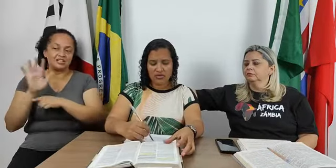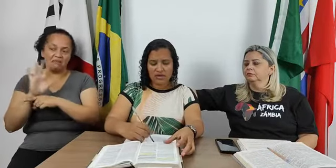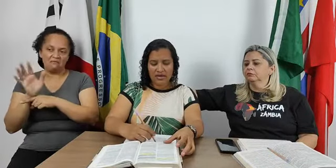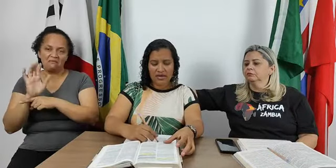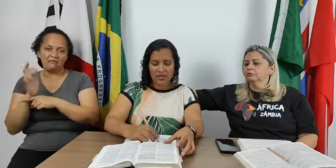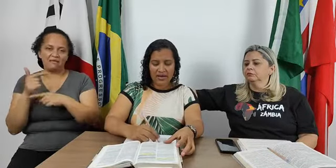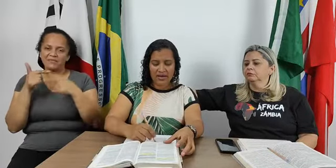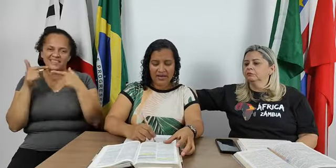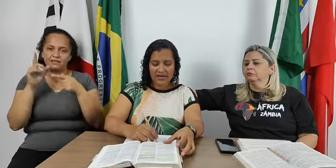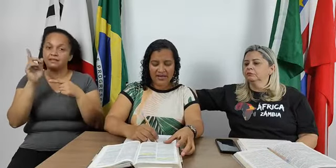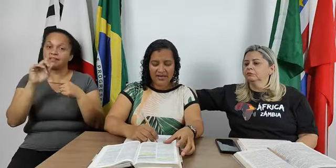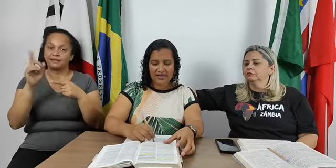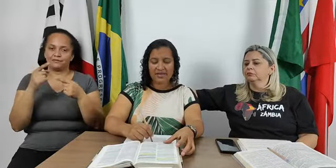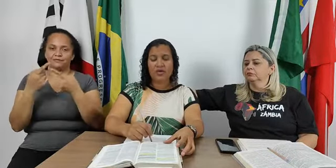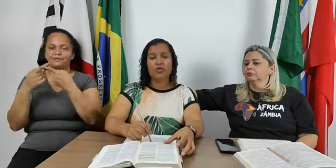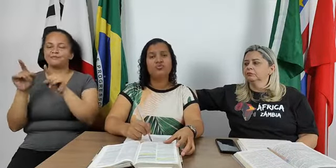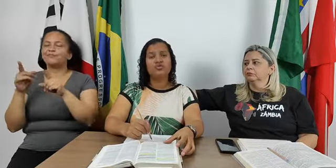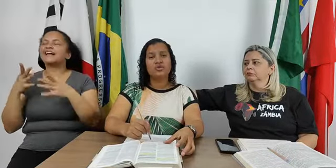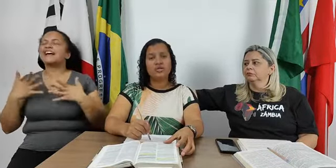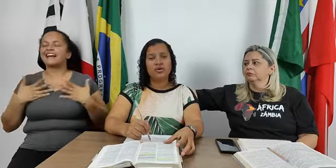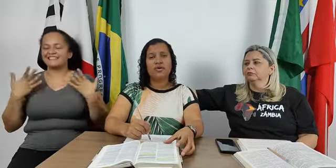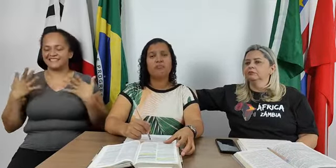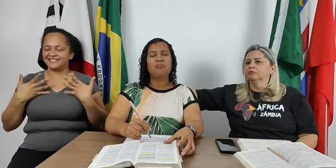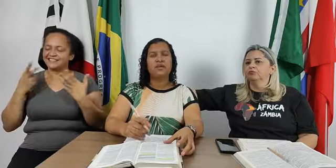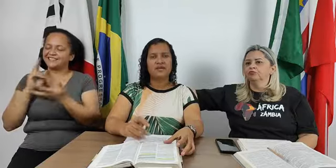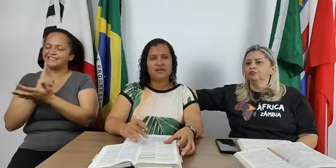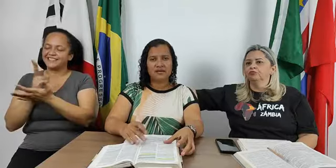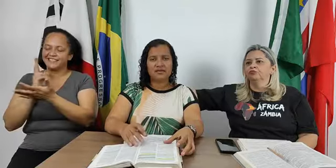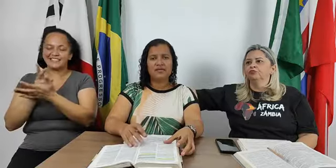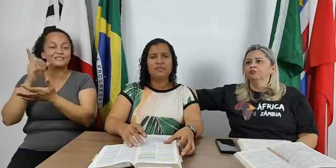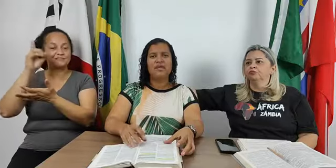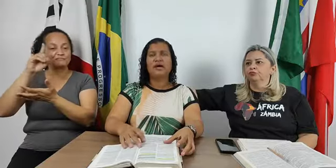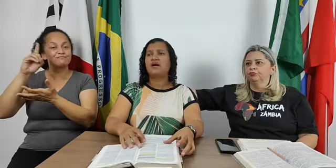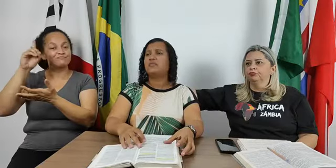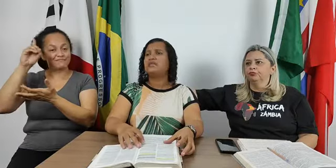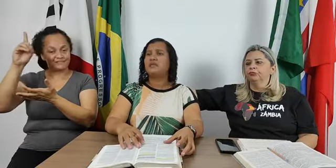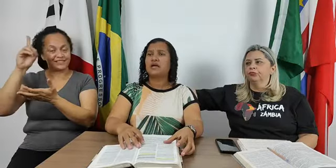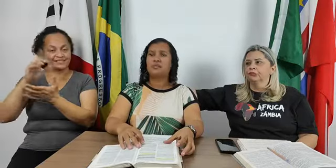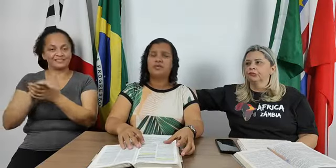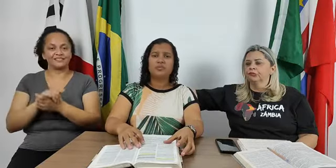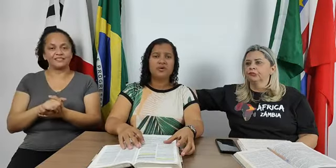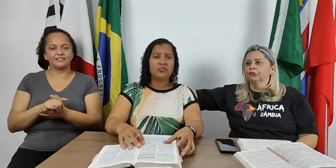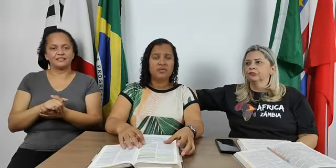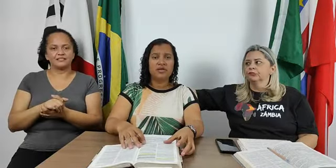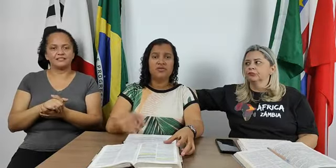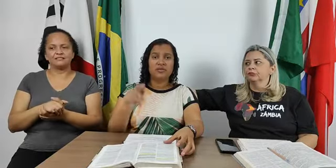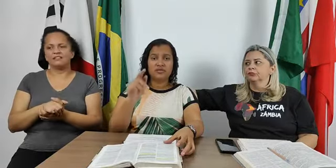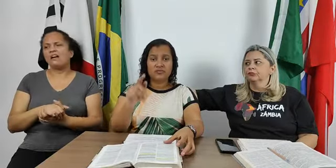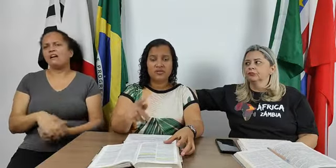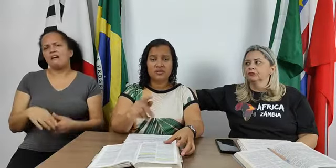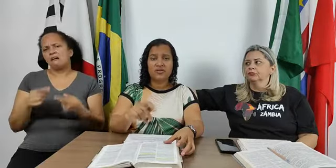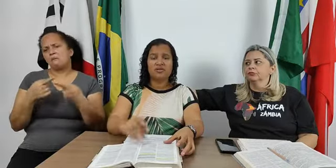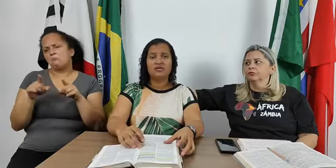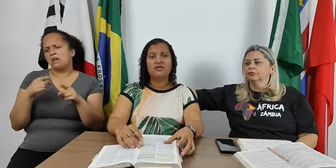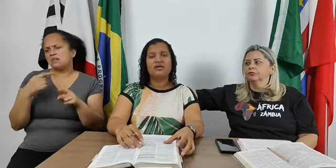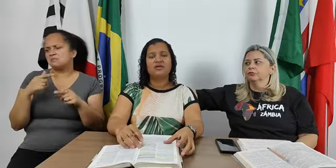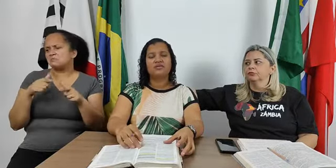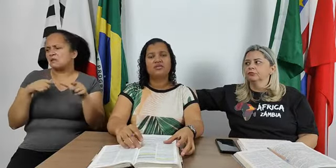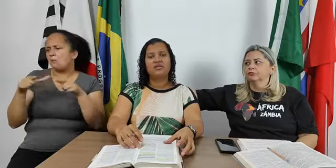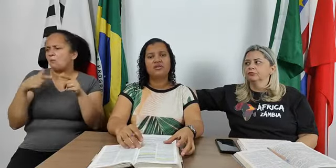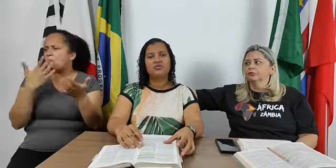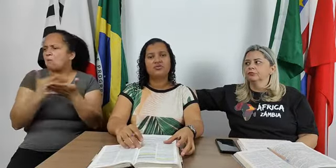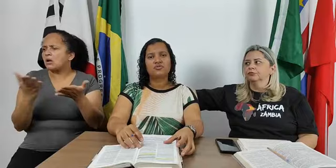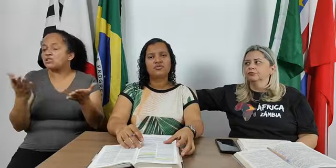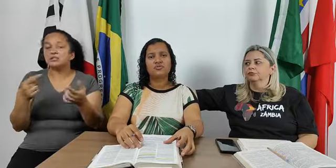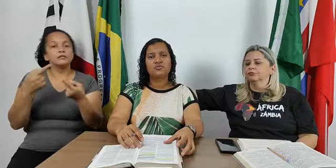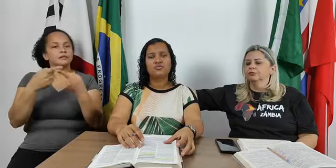Não. É uma alegria que é contínua, que é plena. Mas acabei de perder o emprego. Mas você é